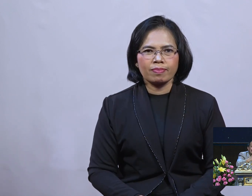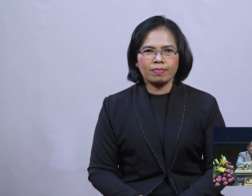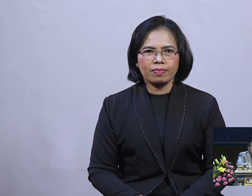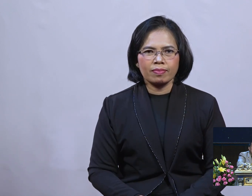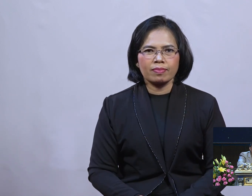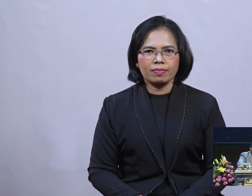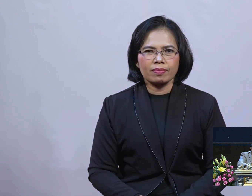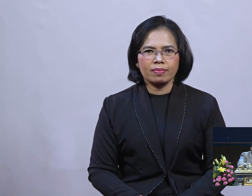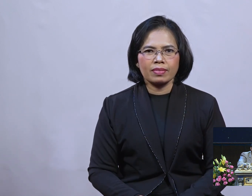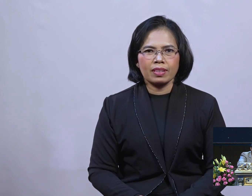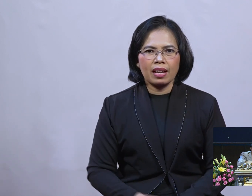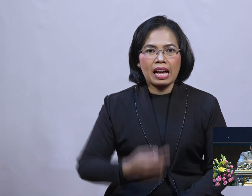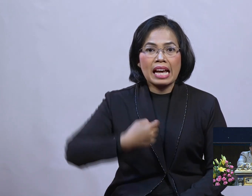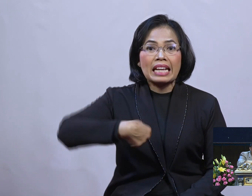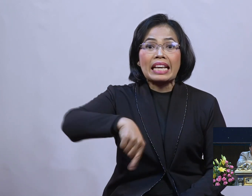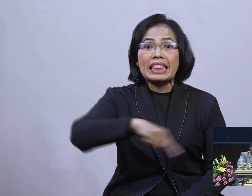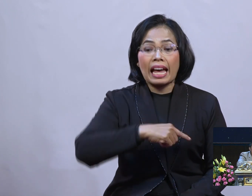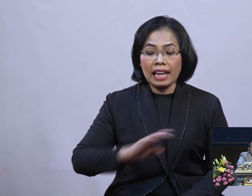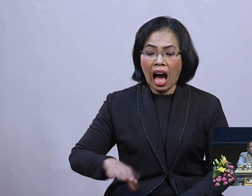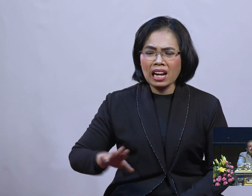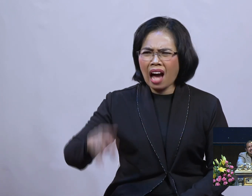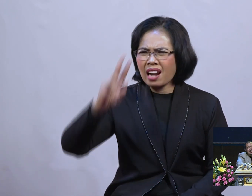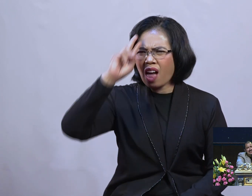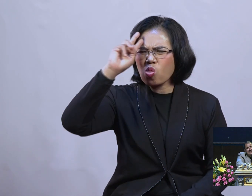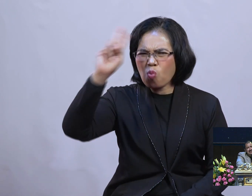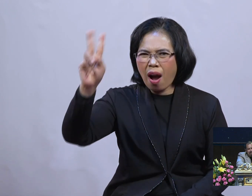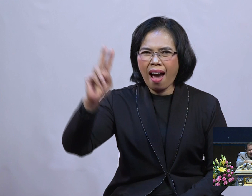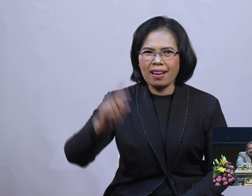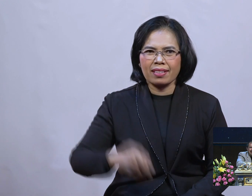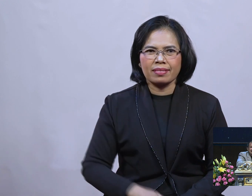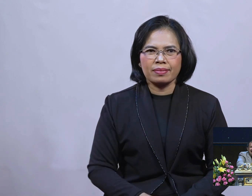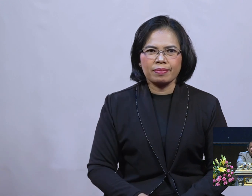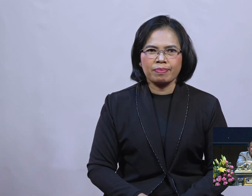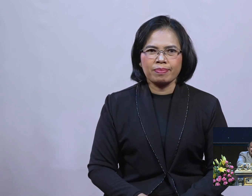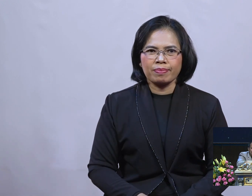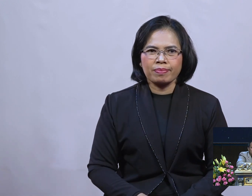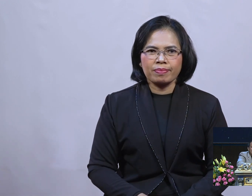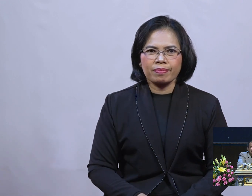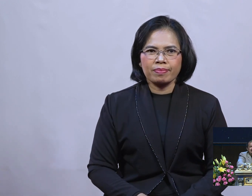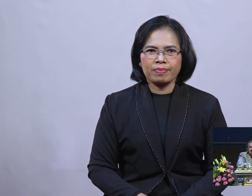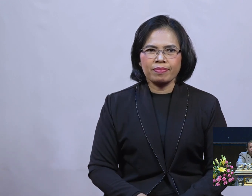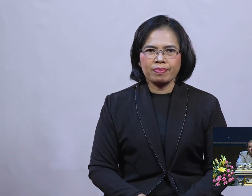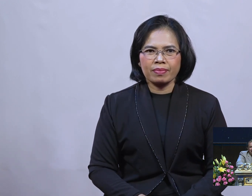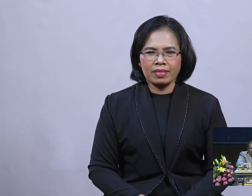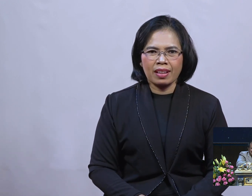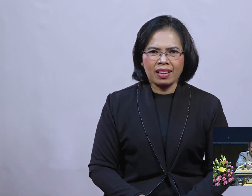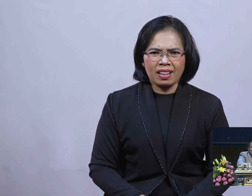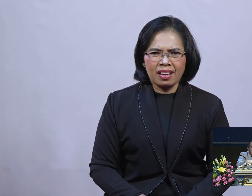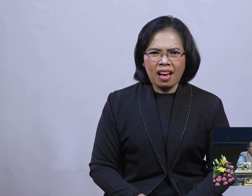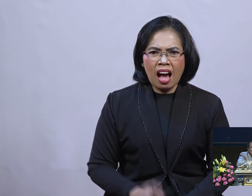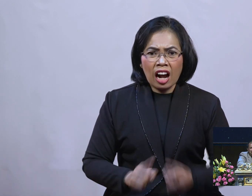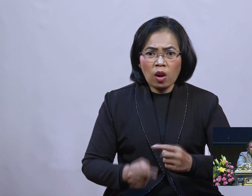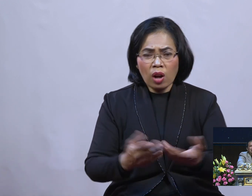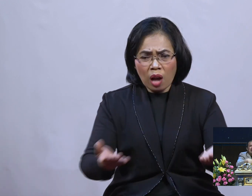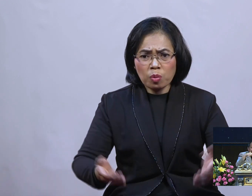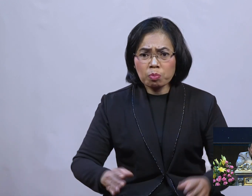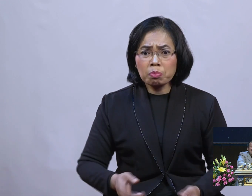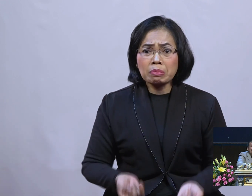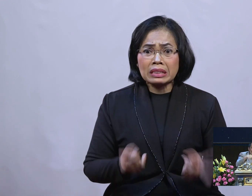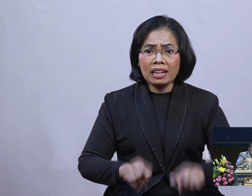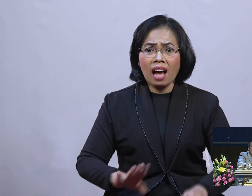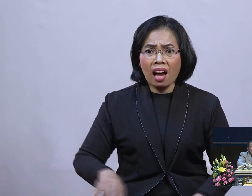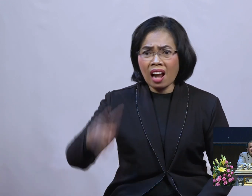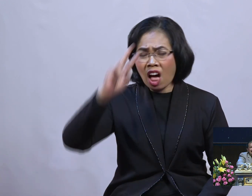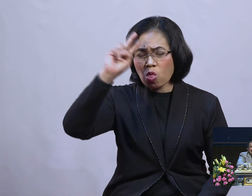aku kan anakmu masa aku anakku ada di sini Mak masa aku anakmu terlibat narkoba Mas aku anakmu